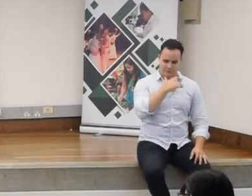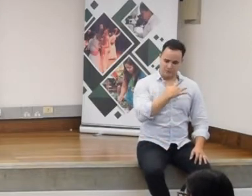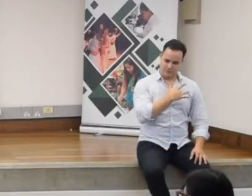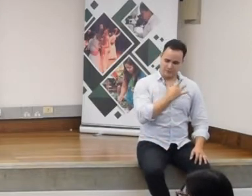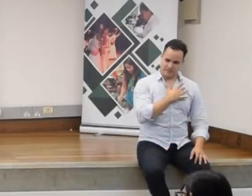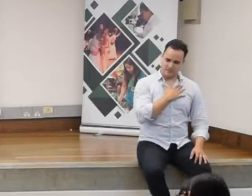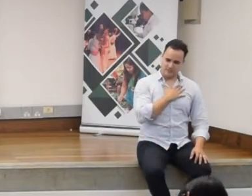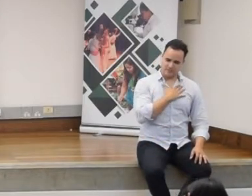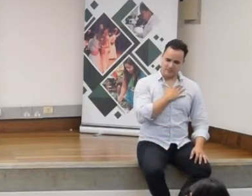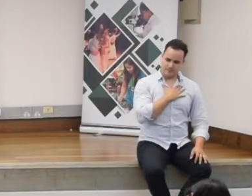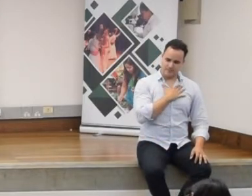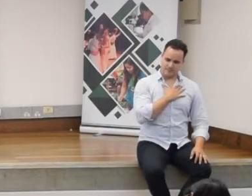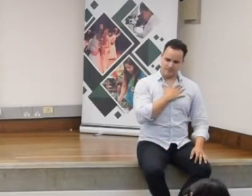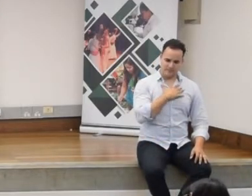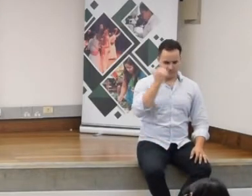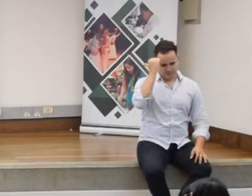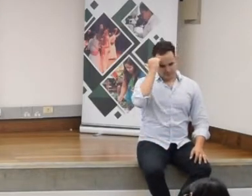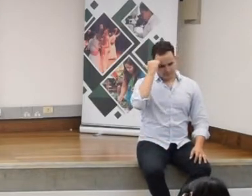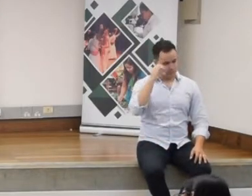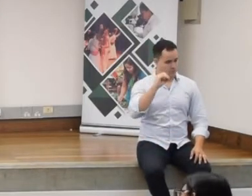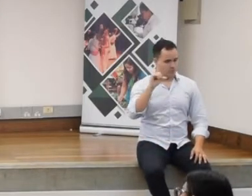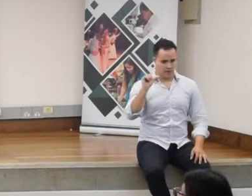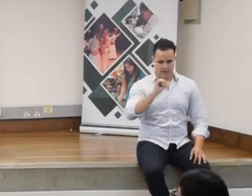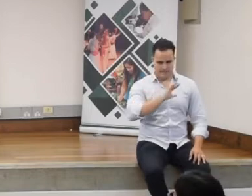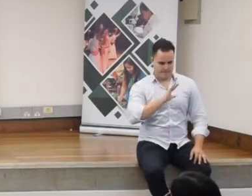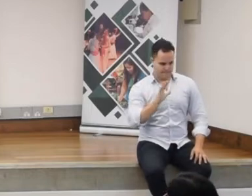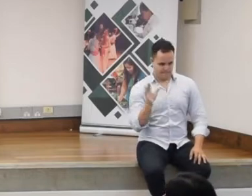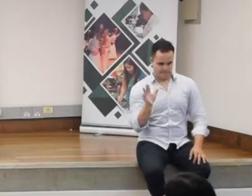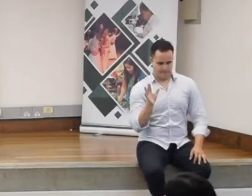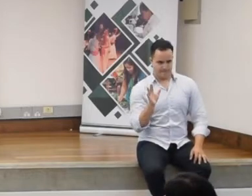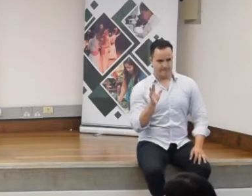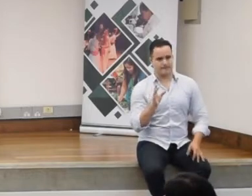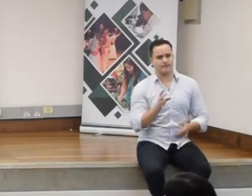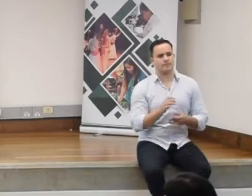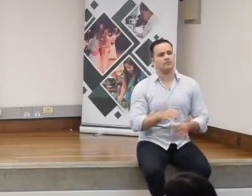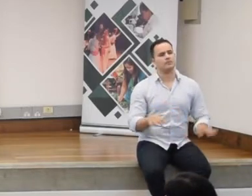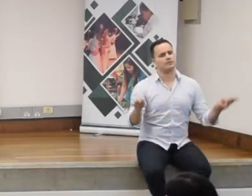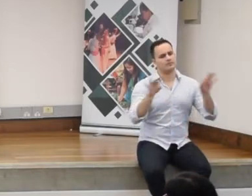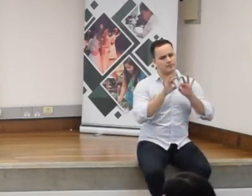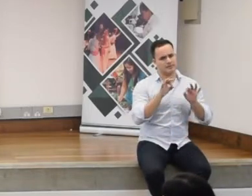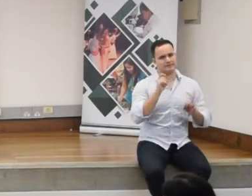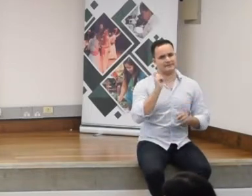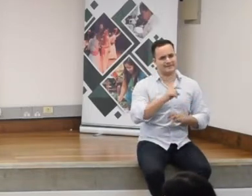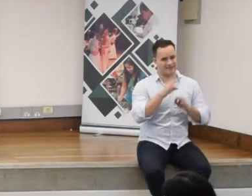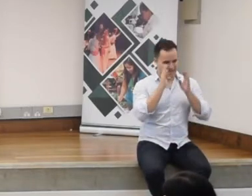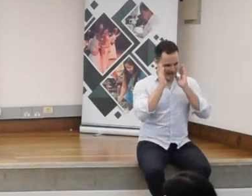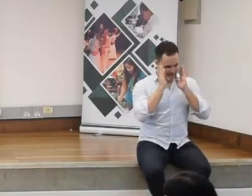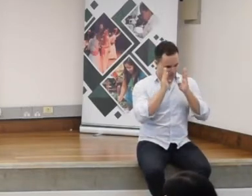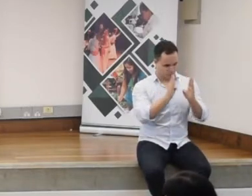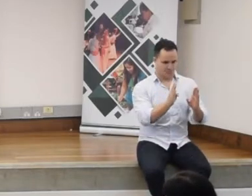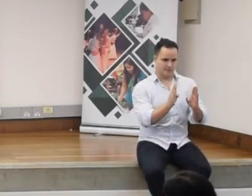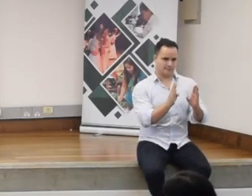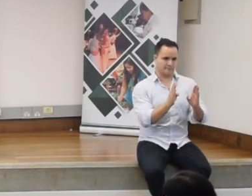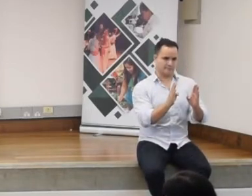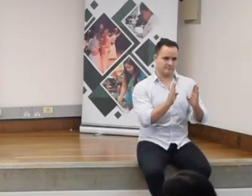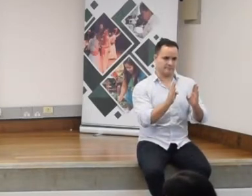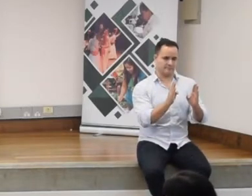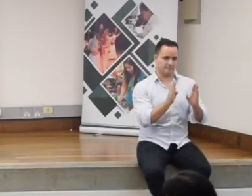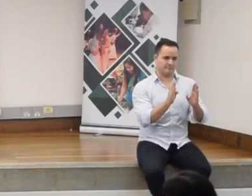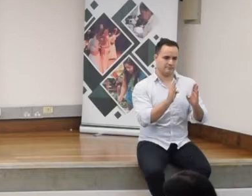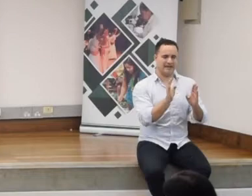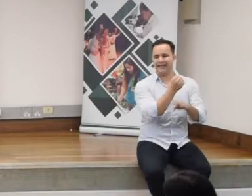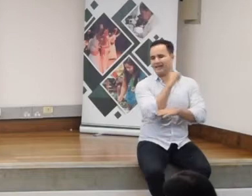el docente, la docente, es importante que aprenda a escuchar. Eso es